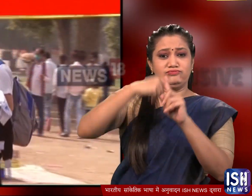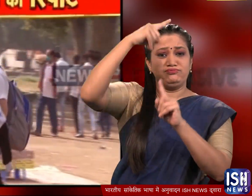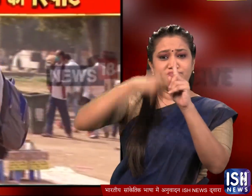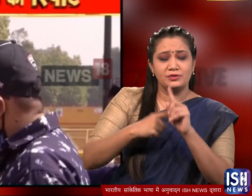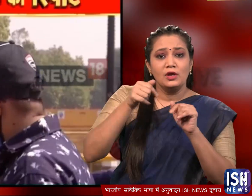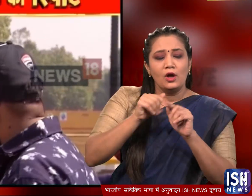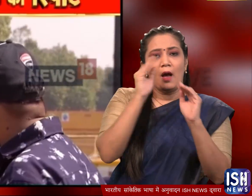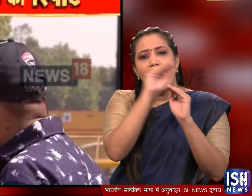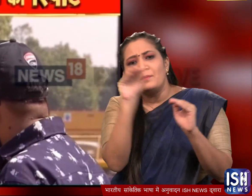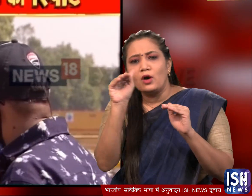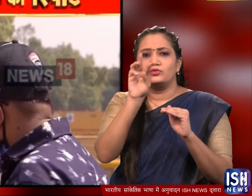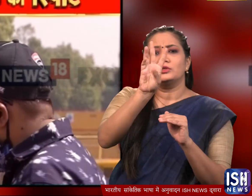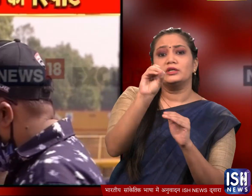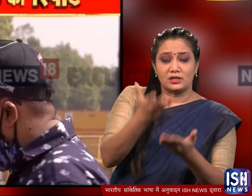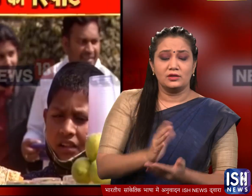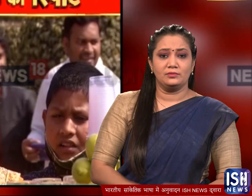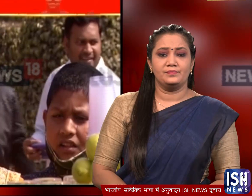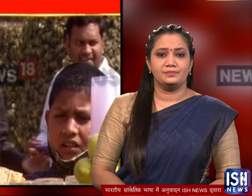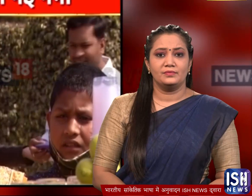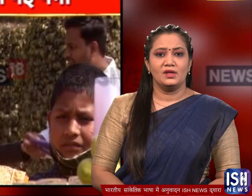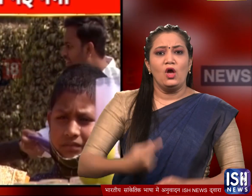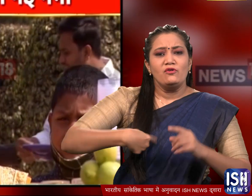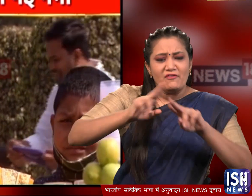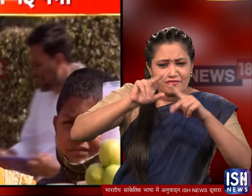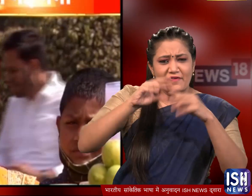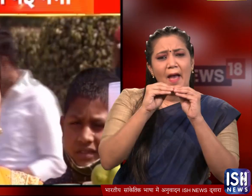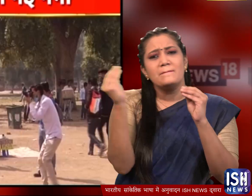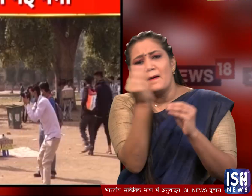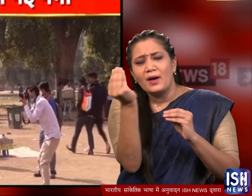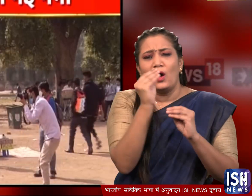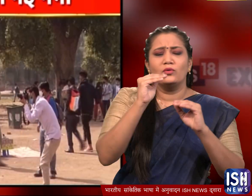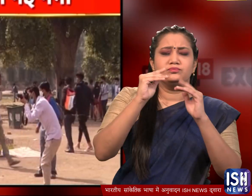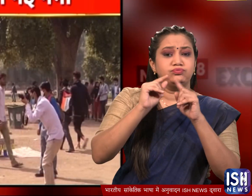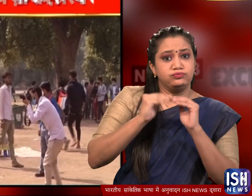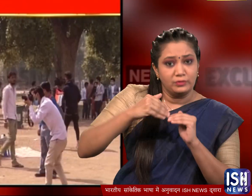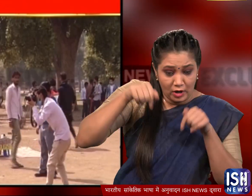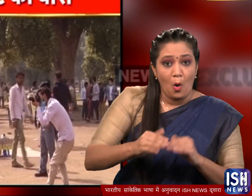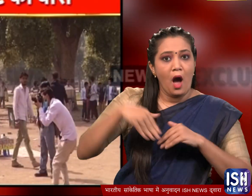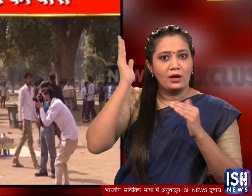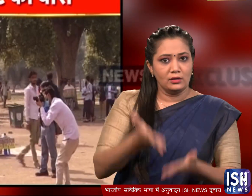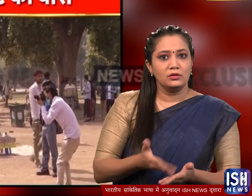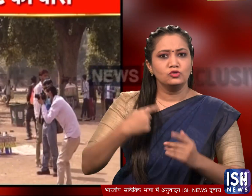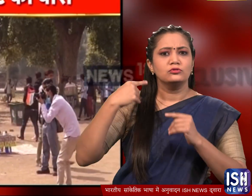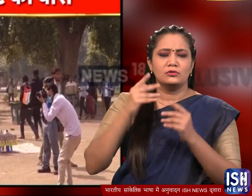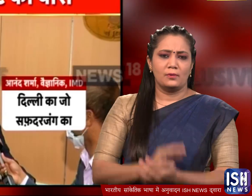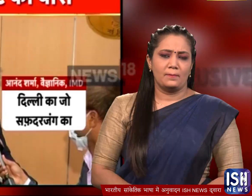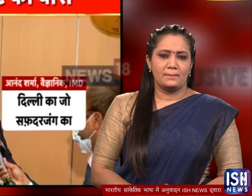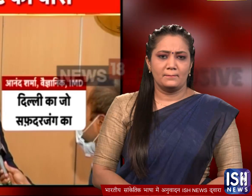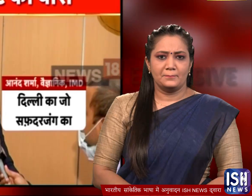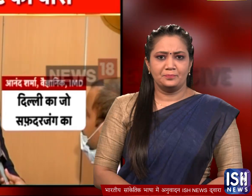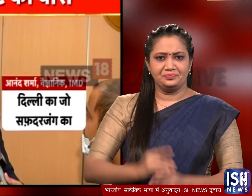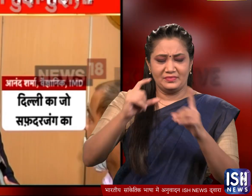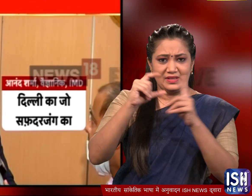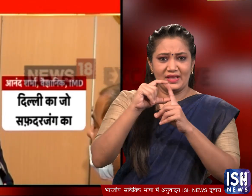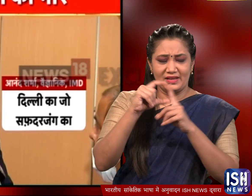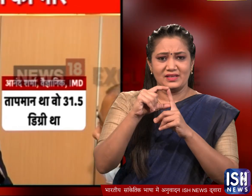पिछले कुछ दिनों से लगातार 30 डिग्री के पार बना हुआ है। आमतौर पर दिल्ली में फरवरी में जो तापमान रहता है, यह उससे काफी ज्यादा है।